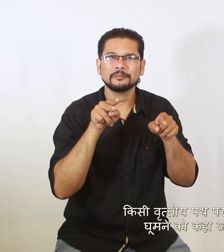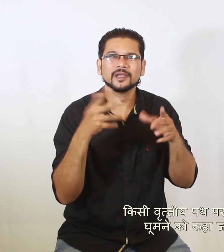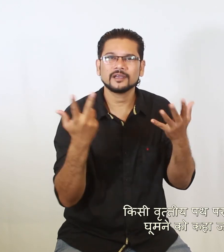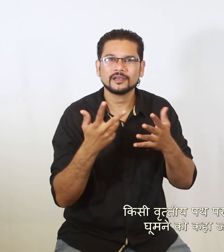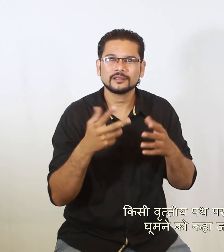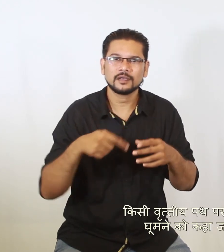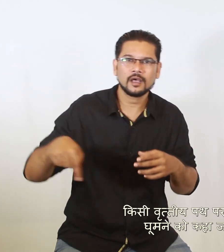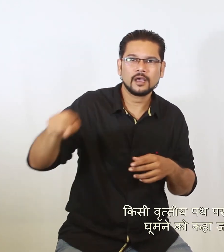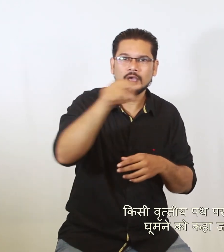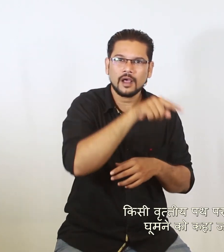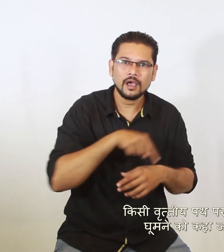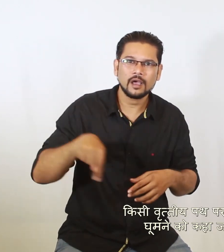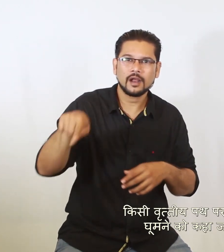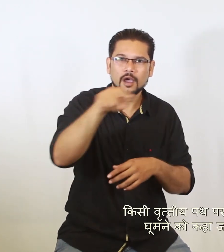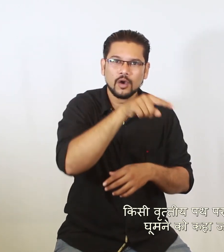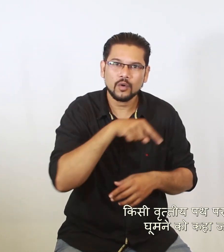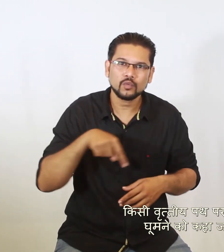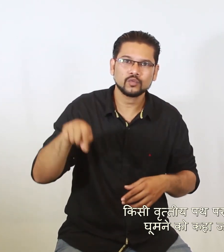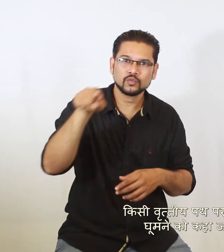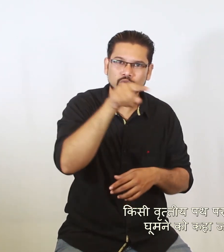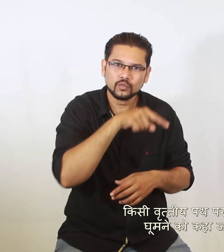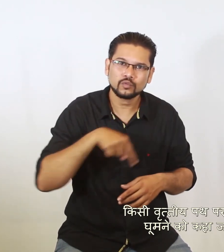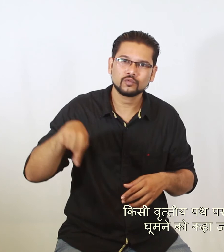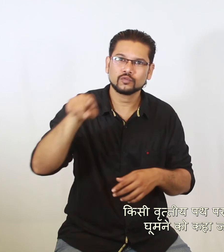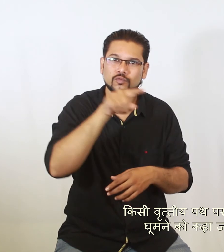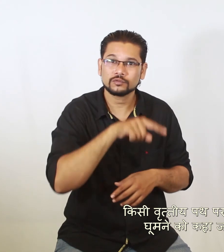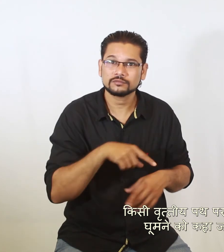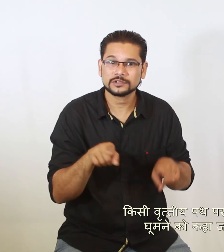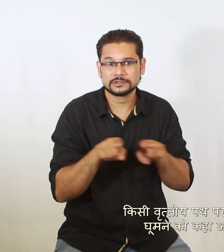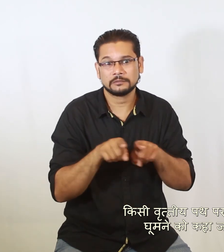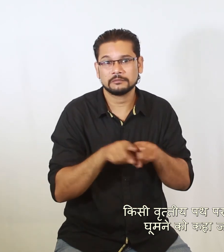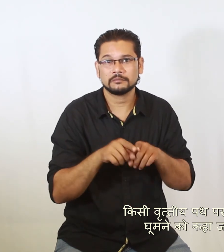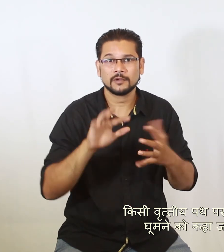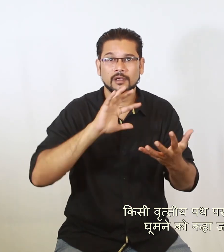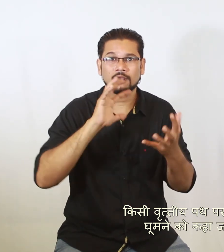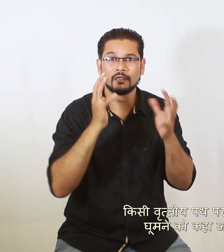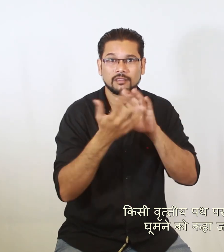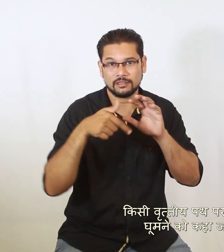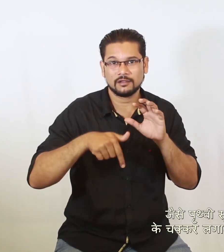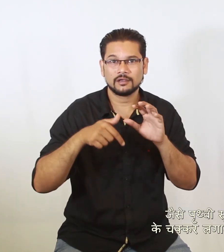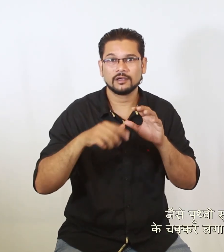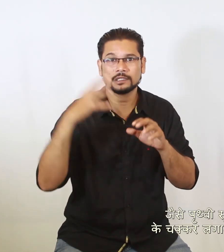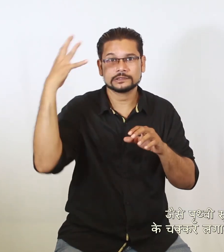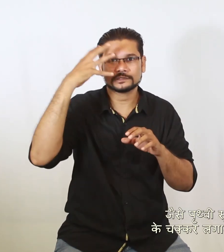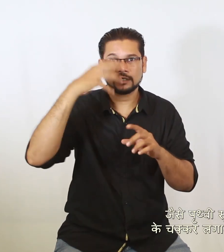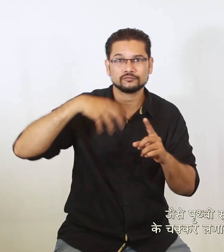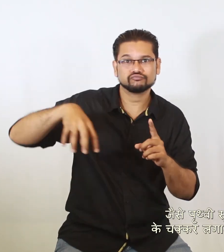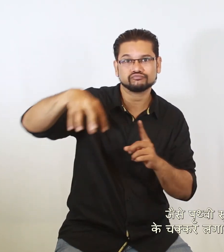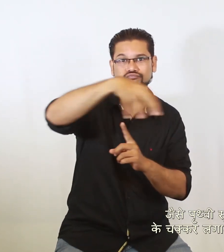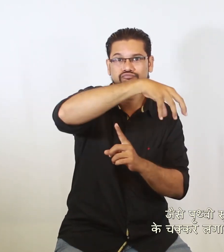किसी वृत्तिय पत पर गोल-गोल घुमने को कहा जाता है जैसे प्रित्वी सूर्य के चक्कर लगाती है